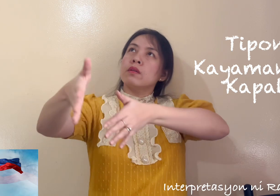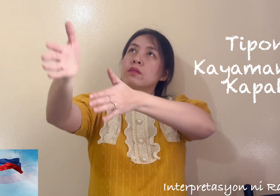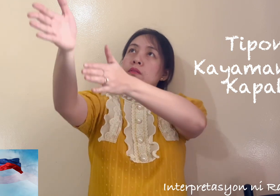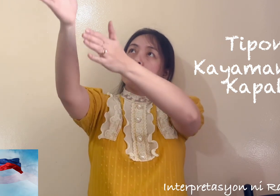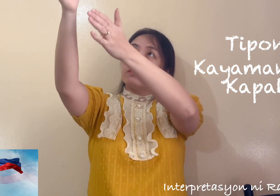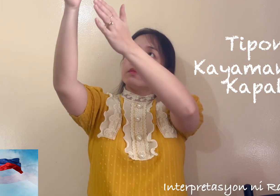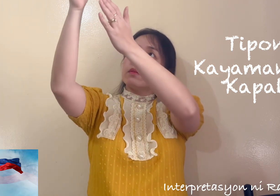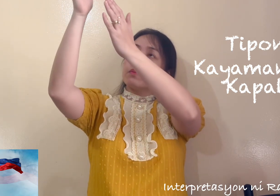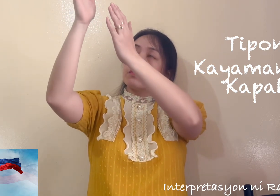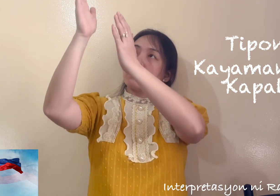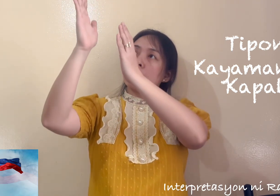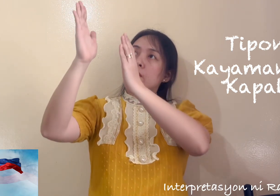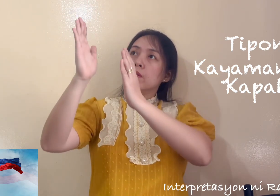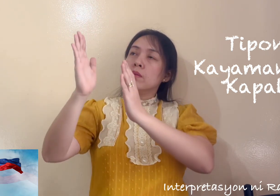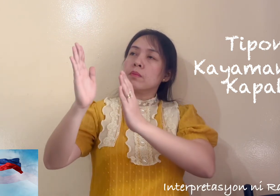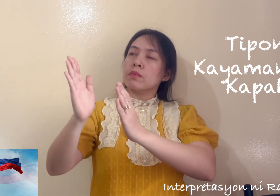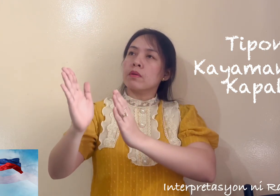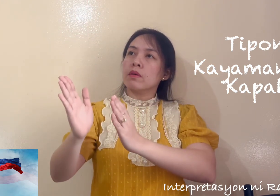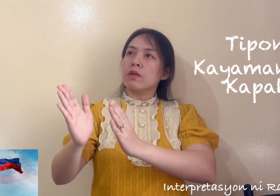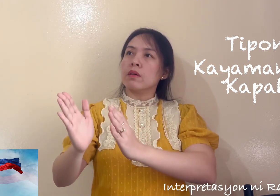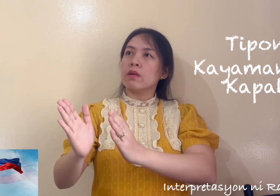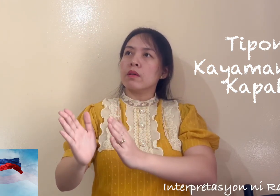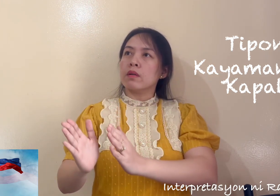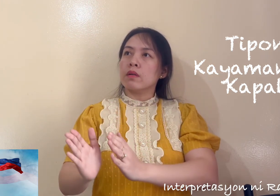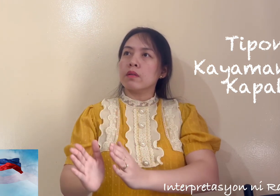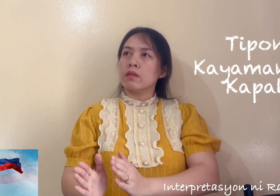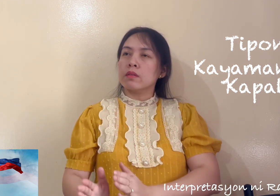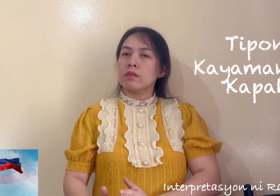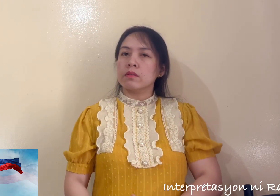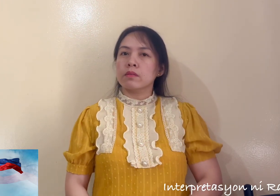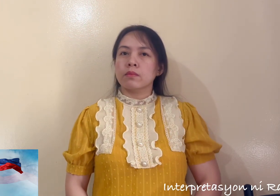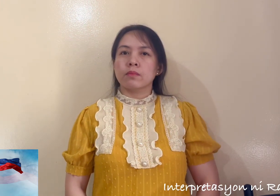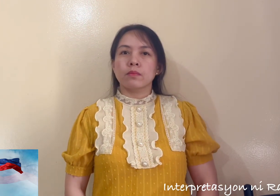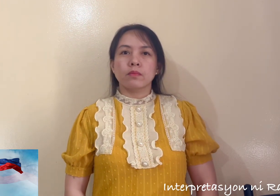kayamanan ng may kapal.